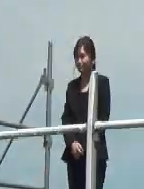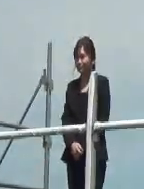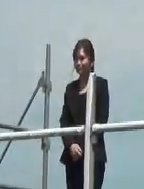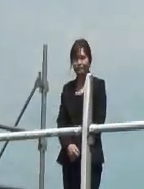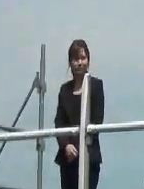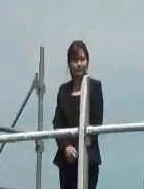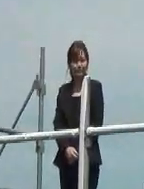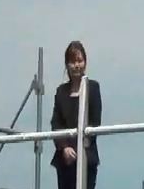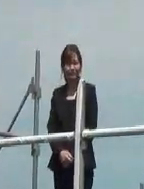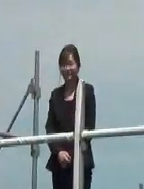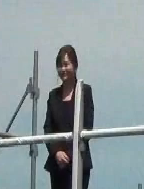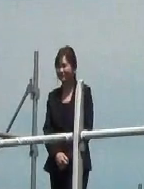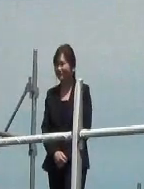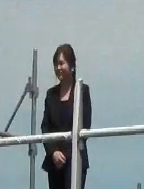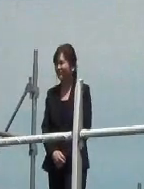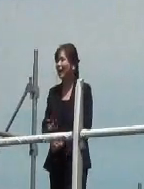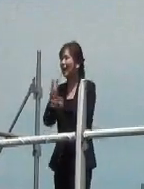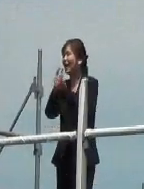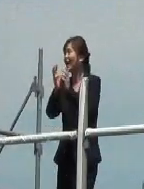花ちゃん